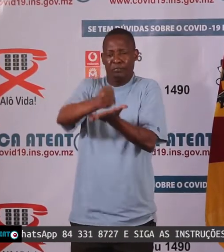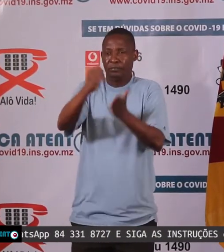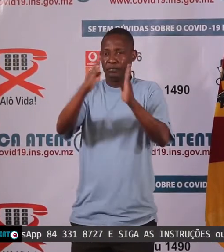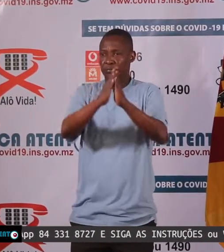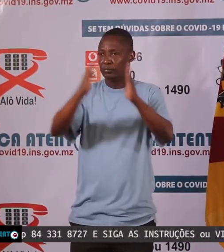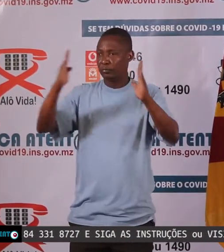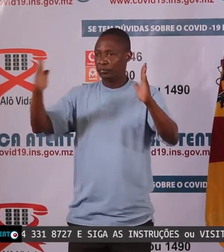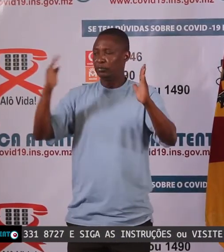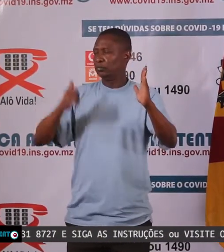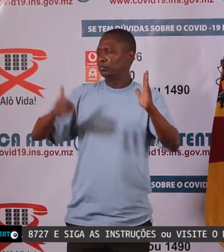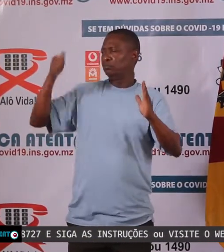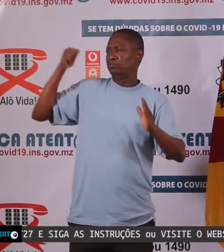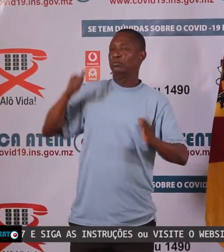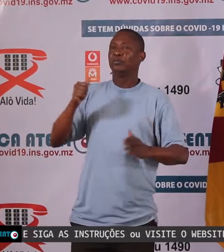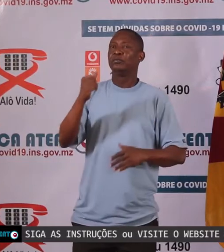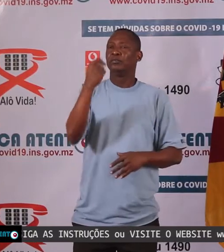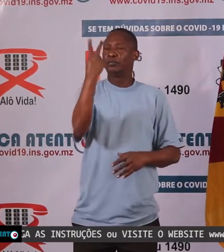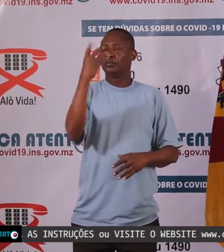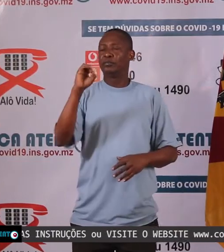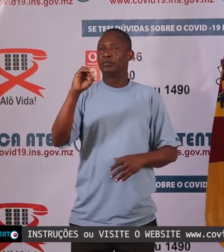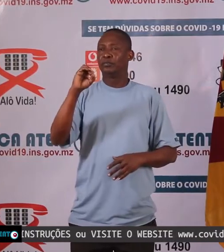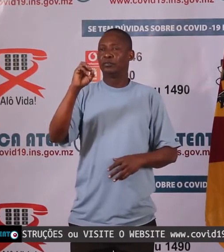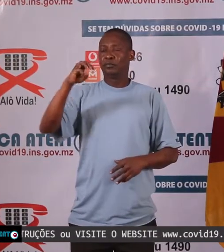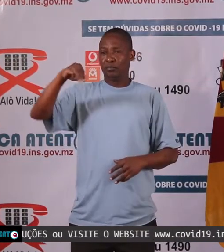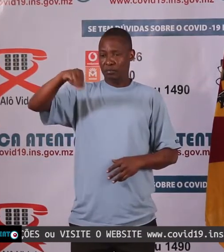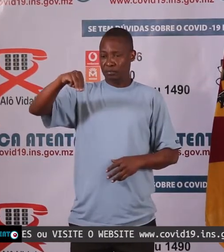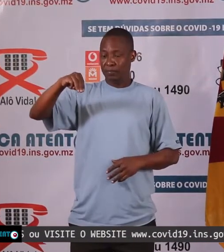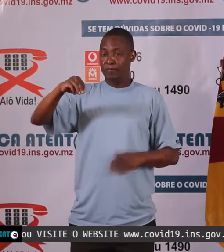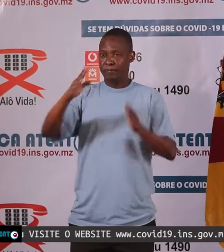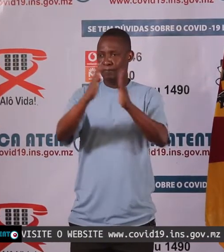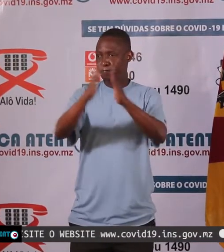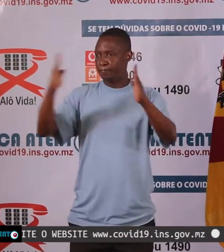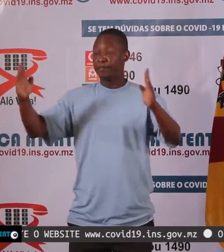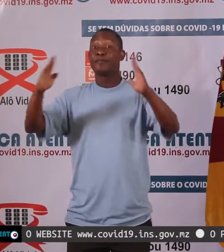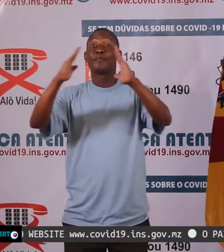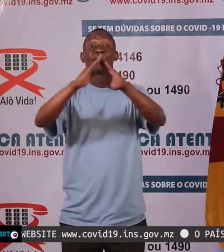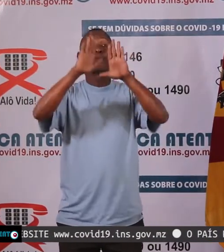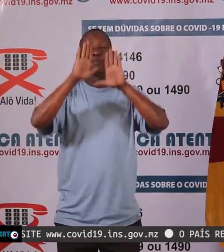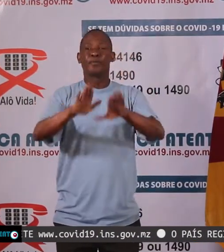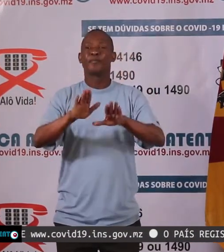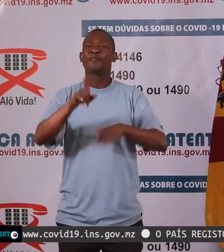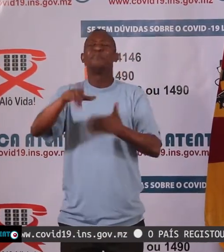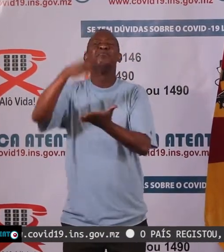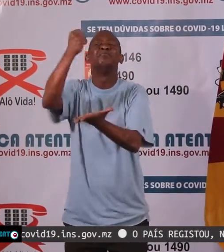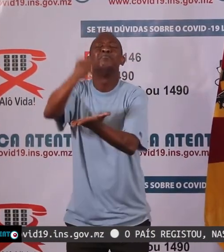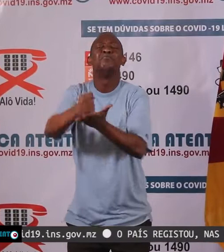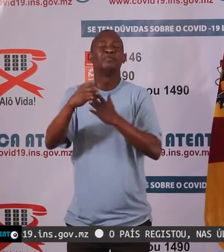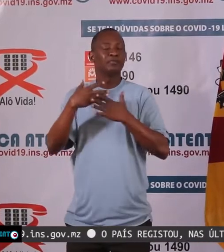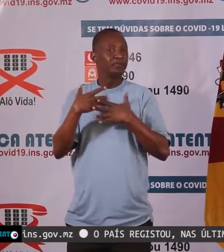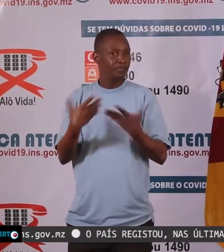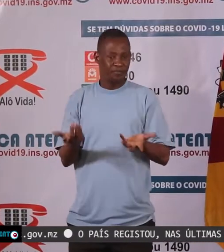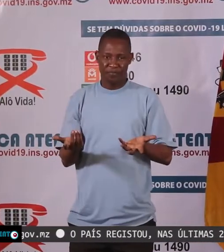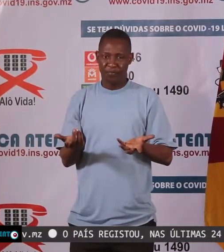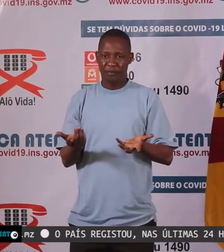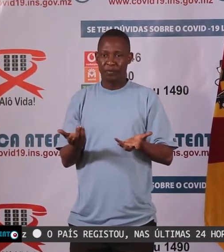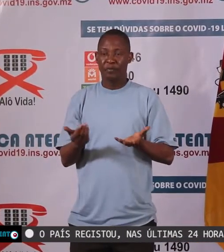de maio, o estado de emergência em todo o território nacional. Esta decisão resulta do facto de se